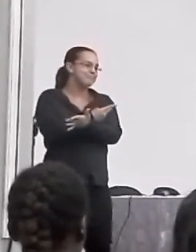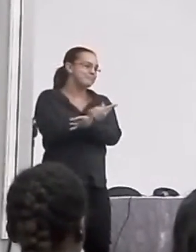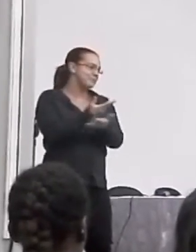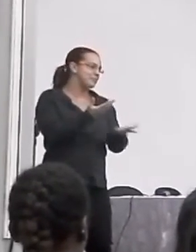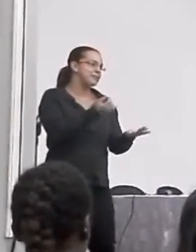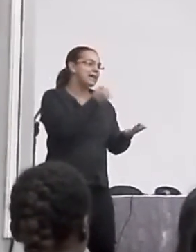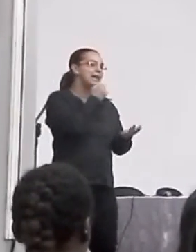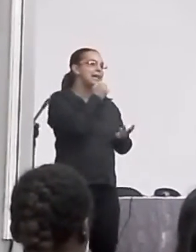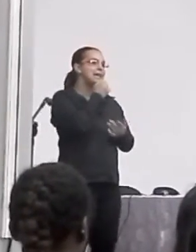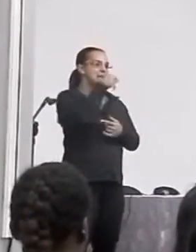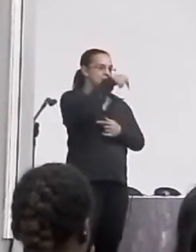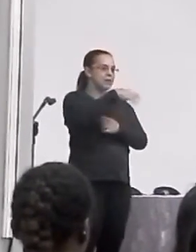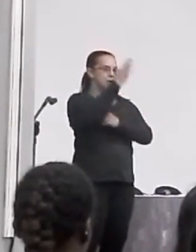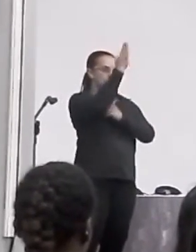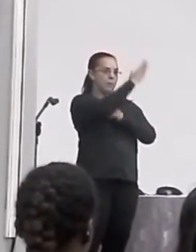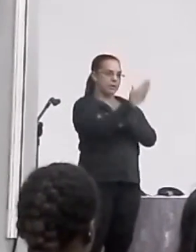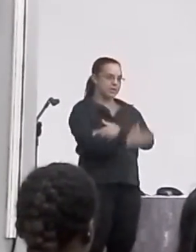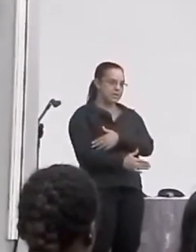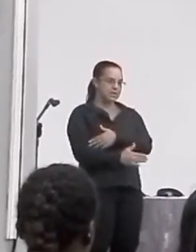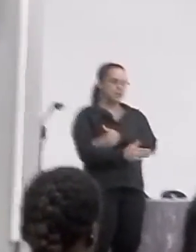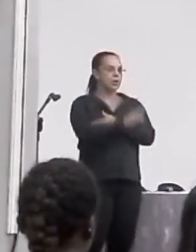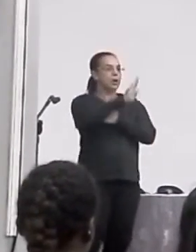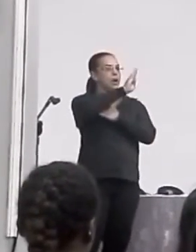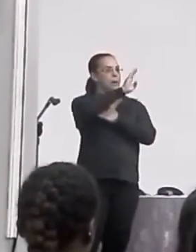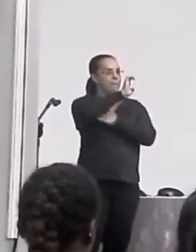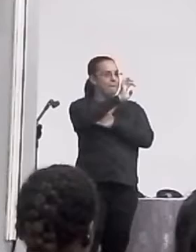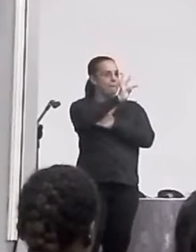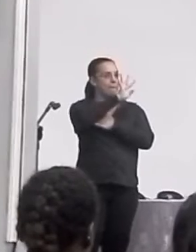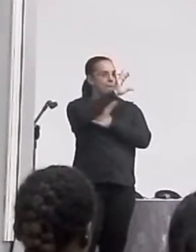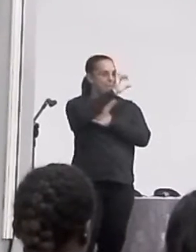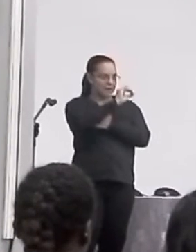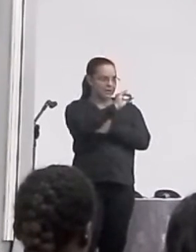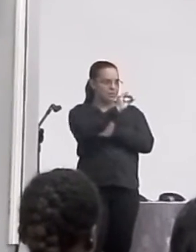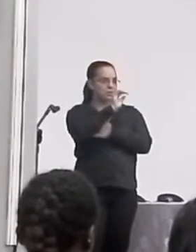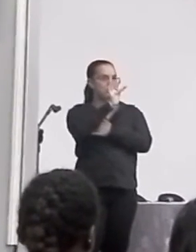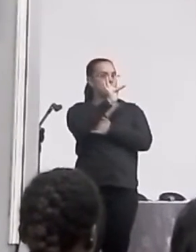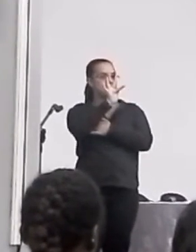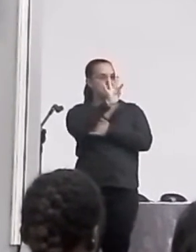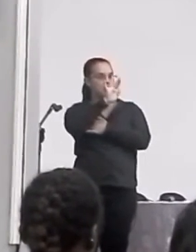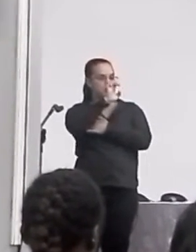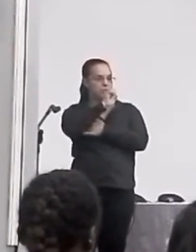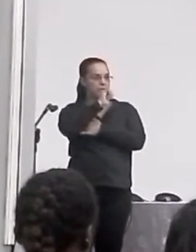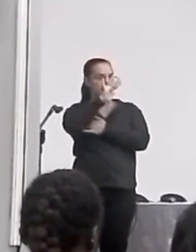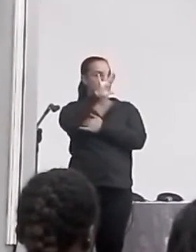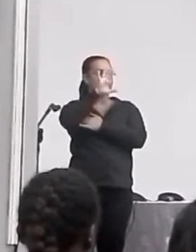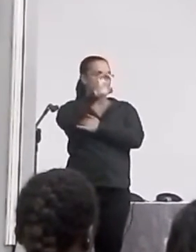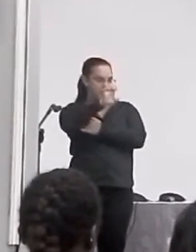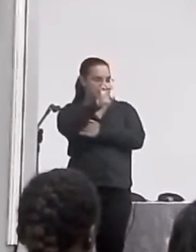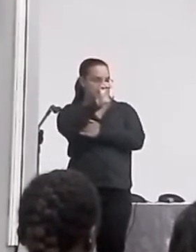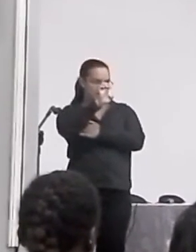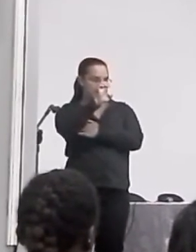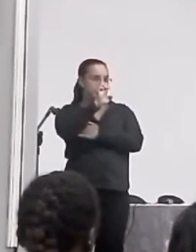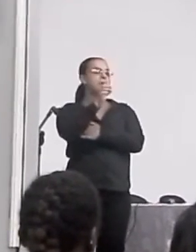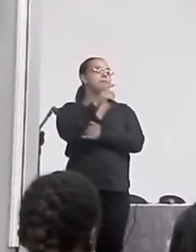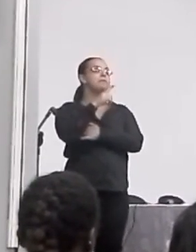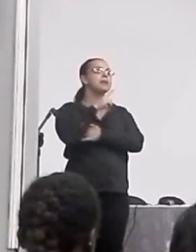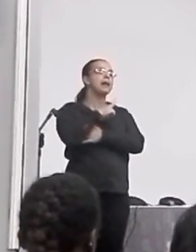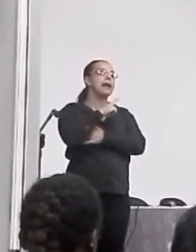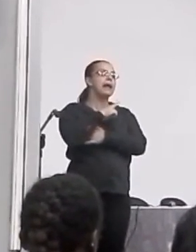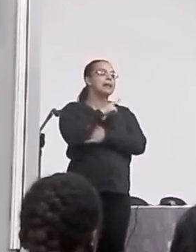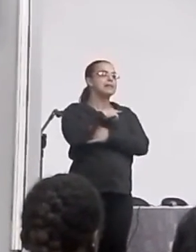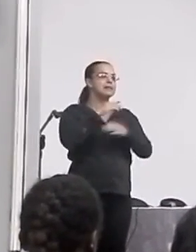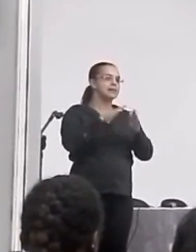Exemplo brasileiro mais curto de Beto Freire. Eu acho que Sala Grande é calendário e sensata, um livro